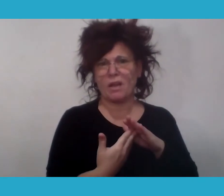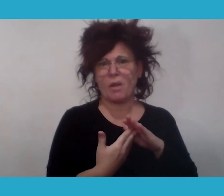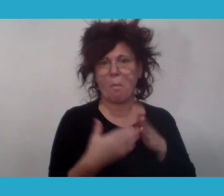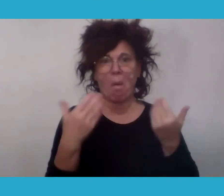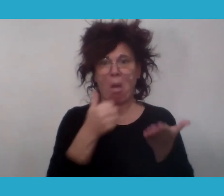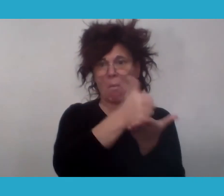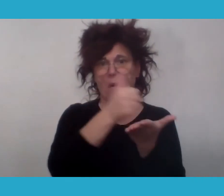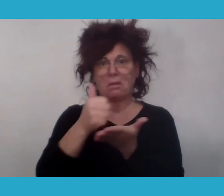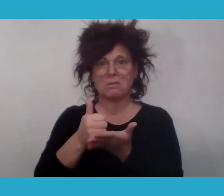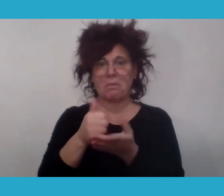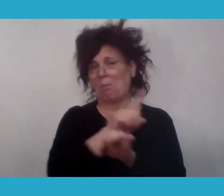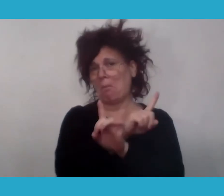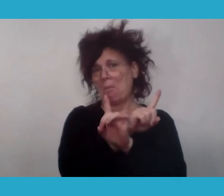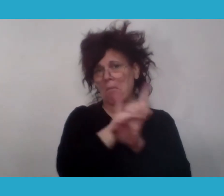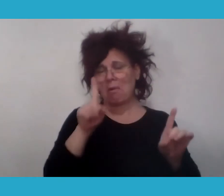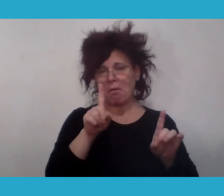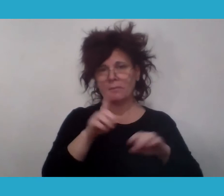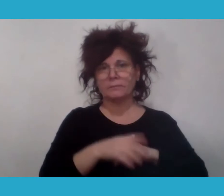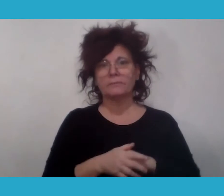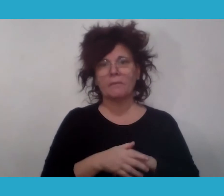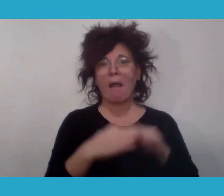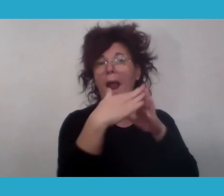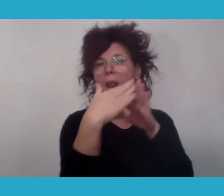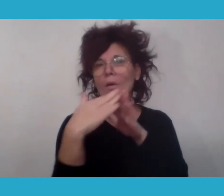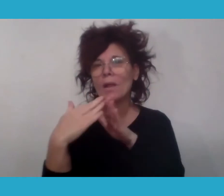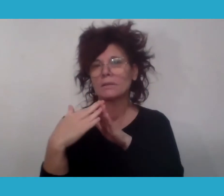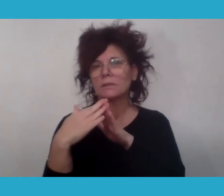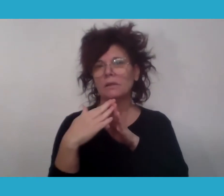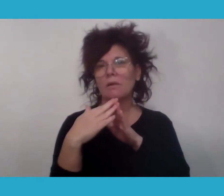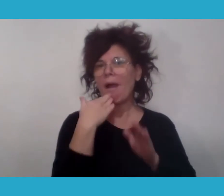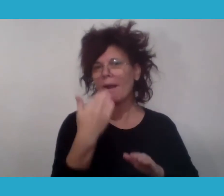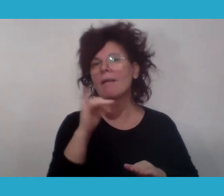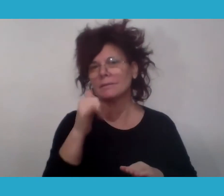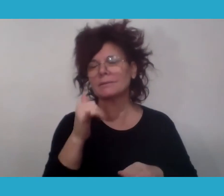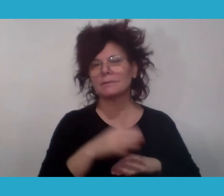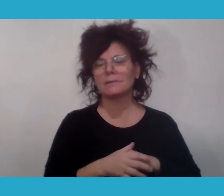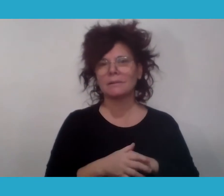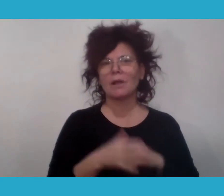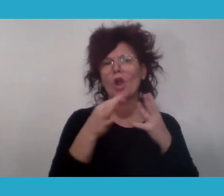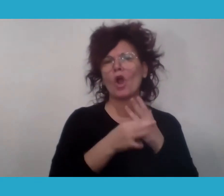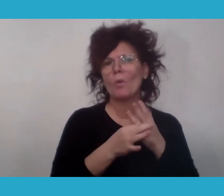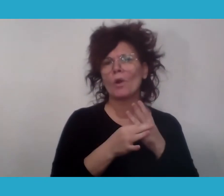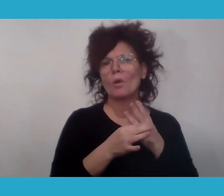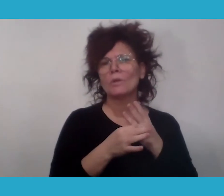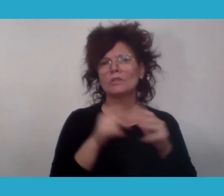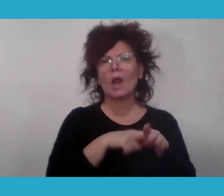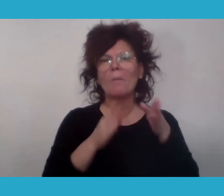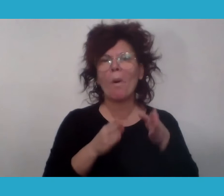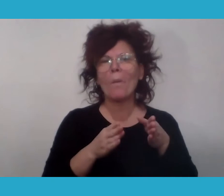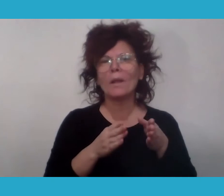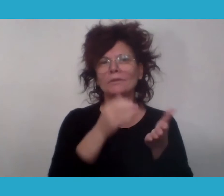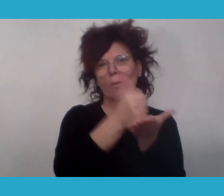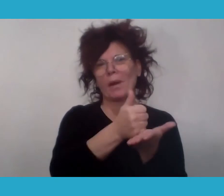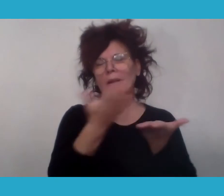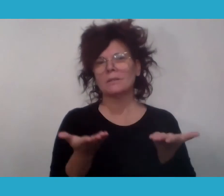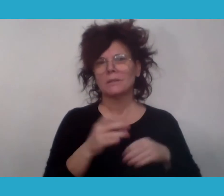derecho. Agradece sí a los vecinos por la vehemencia demostrada y sus saberes, experiencias y compromiso a la hora de participar. Resulta